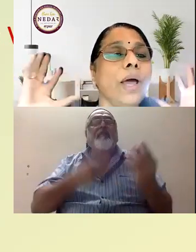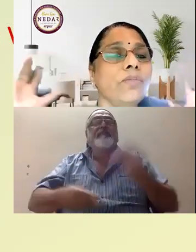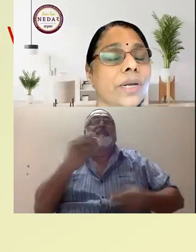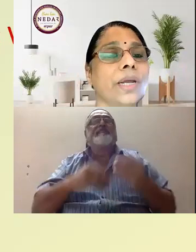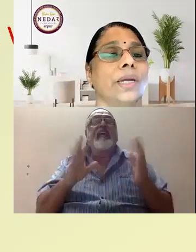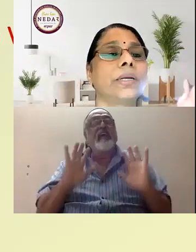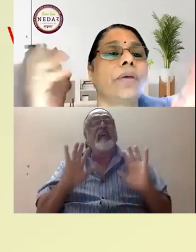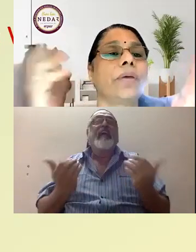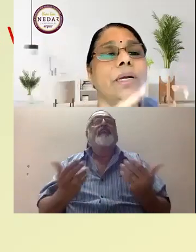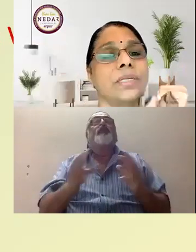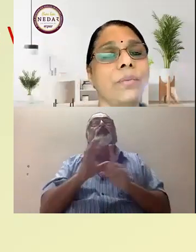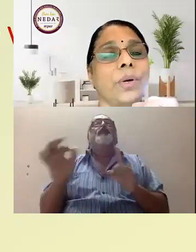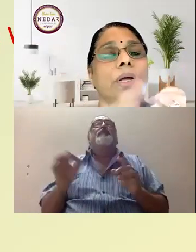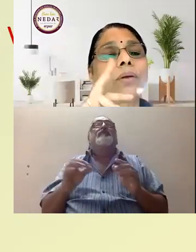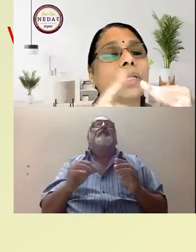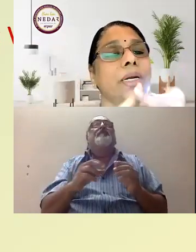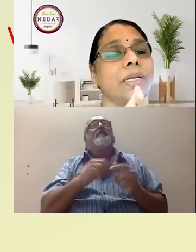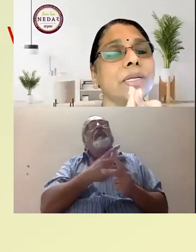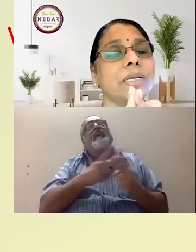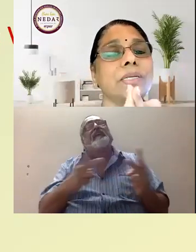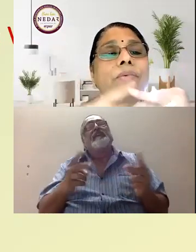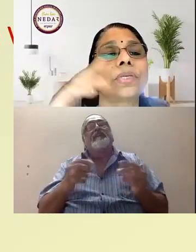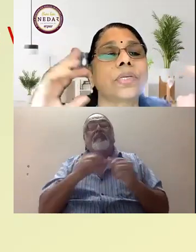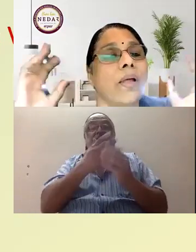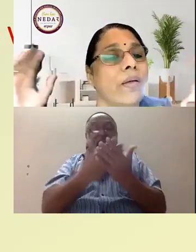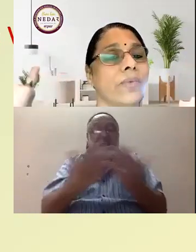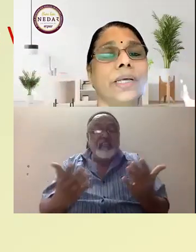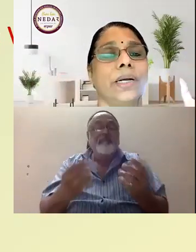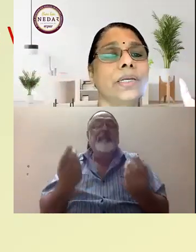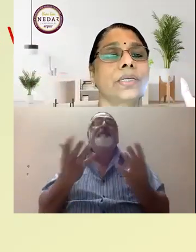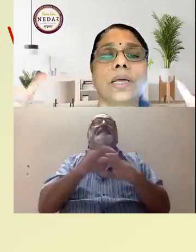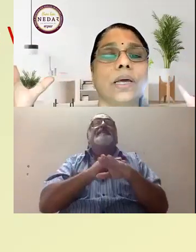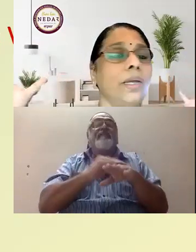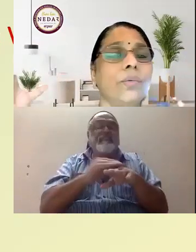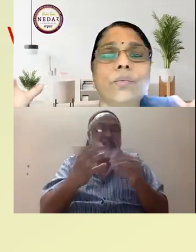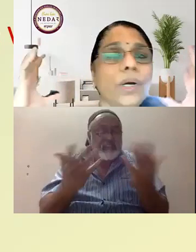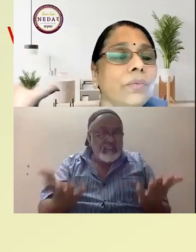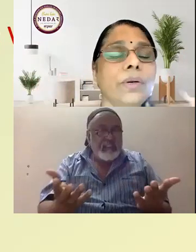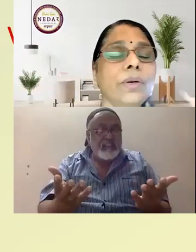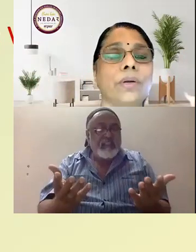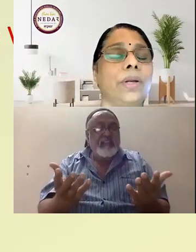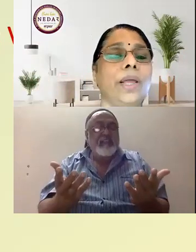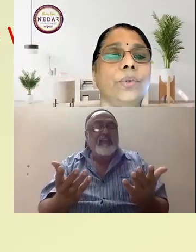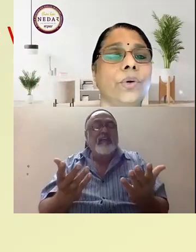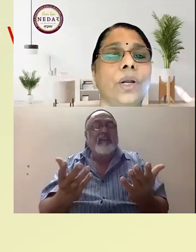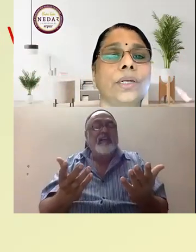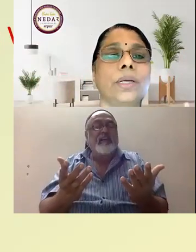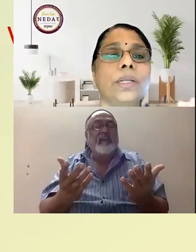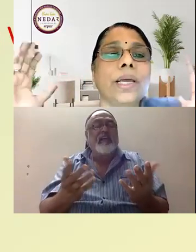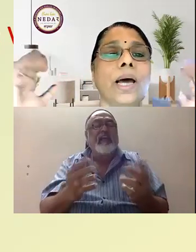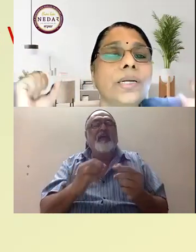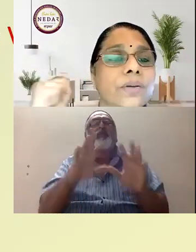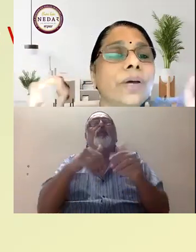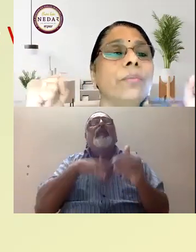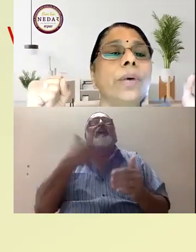who have created, whether it is a product, whether it is a service, whether it is, you know, whatever name you call it,